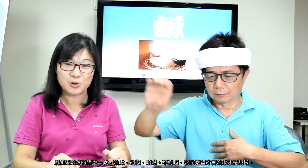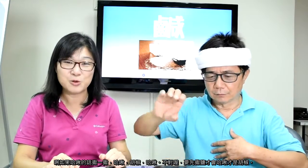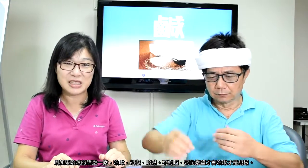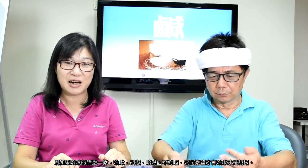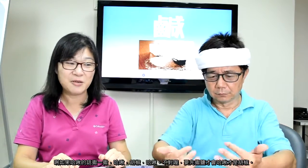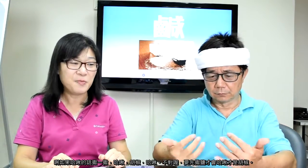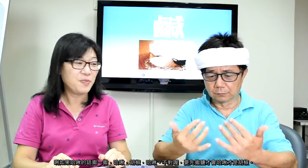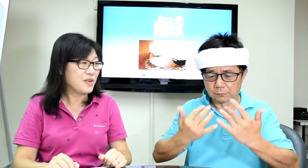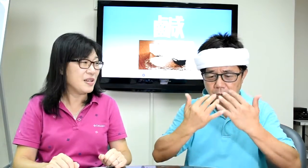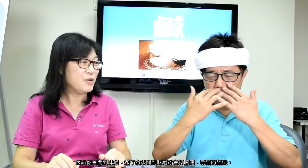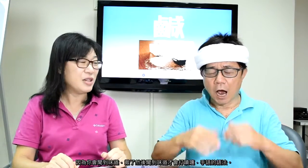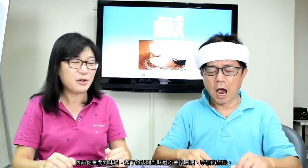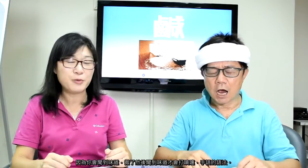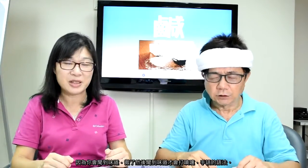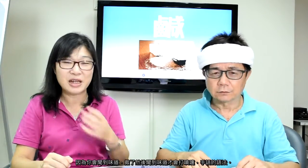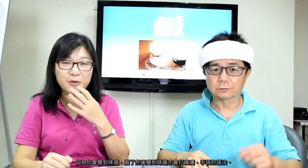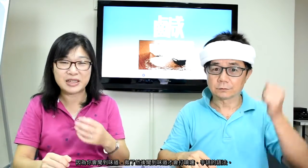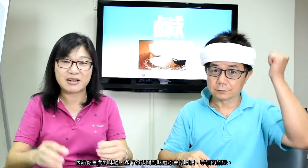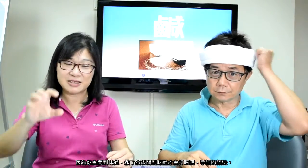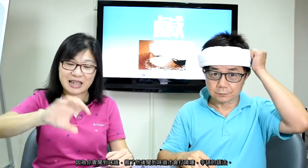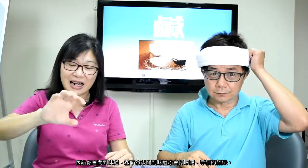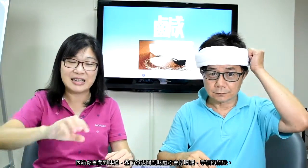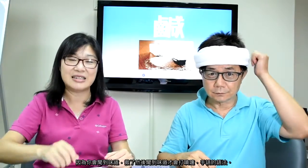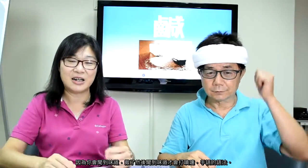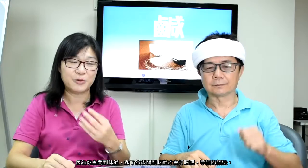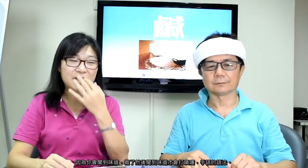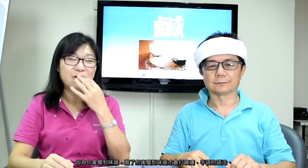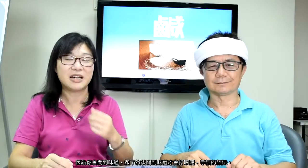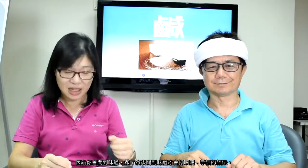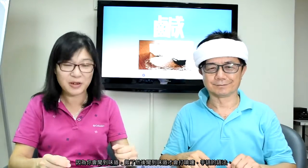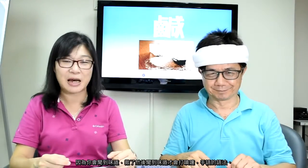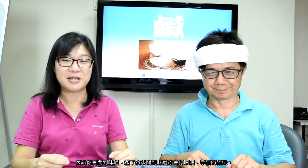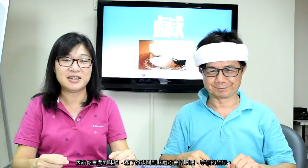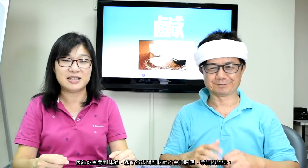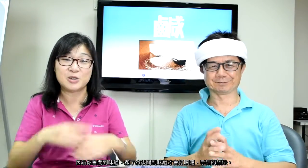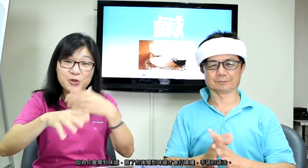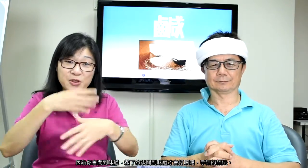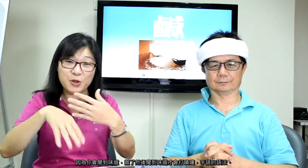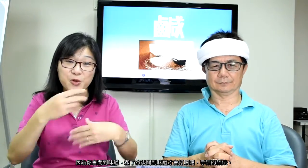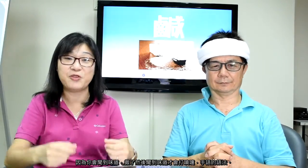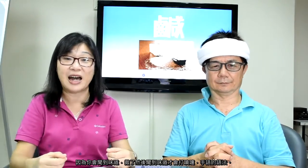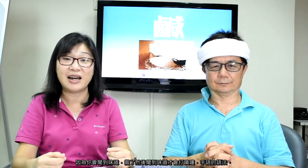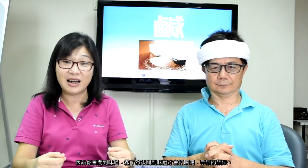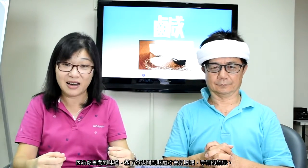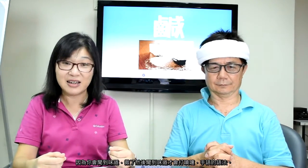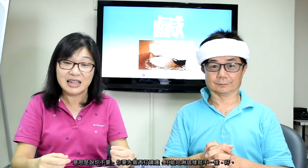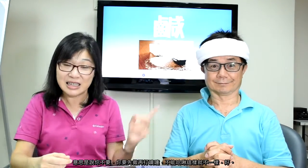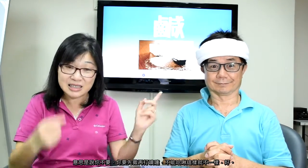胡椒，因为你会闻到味道，撒了然后闻到味道才会打喷嚏。手语的语法啊，意思